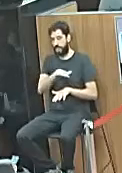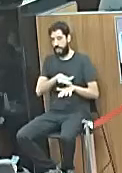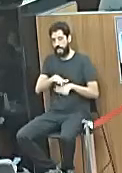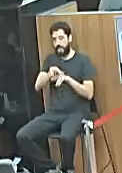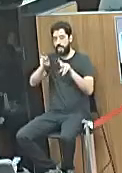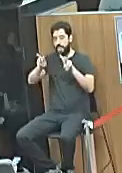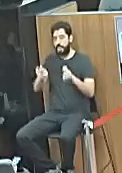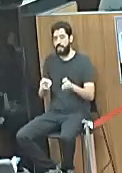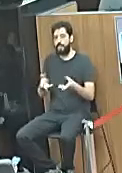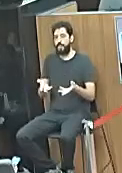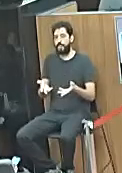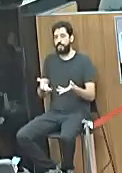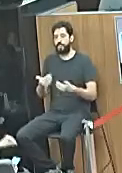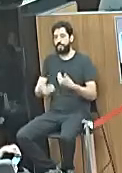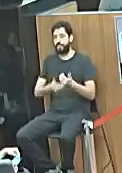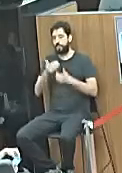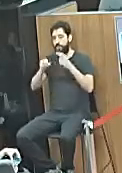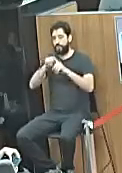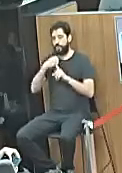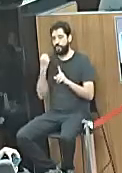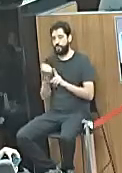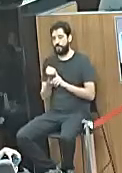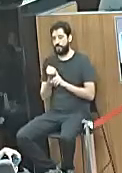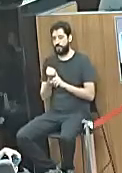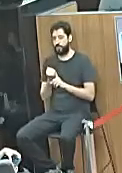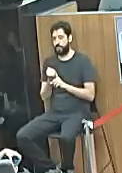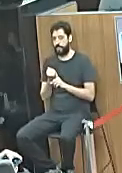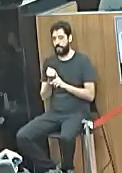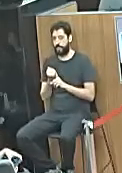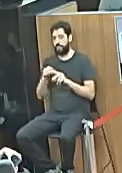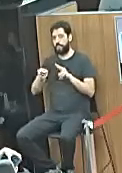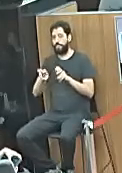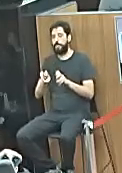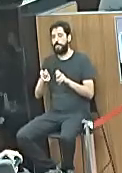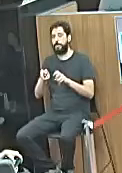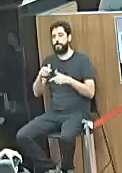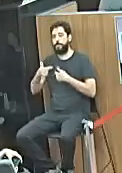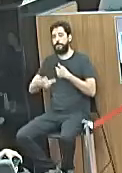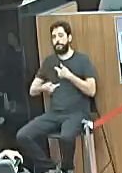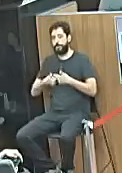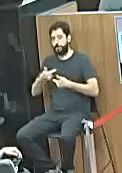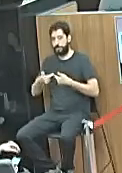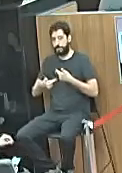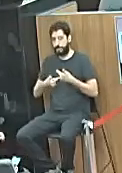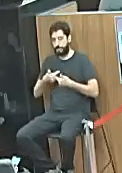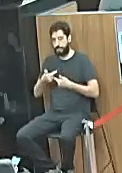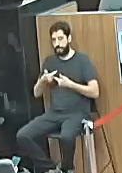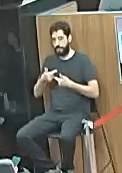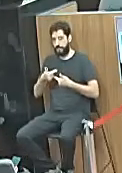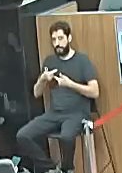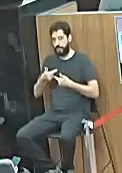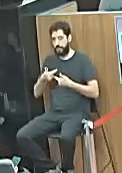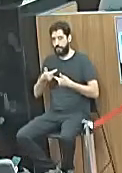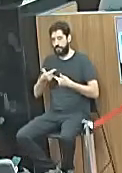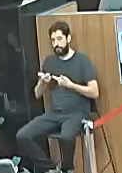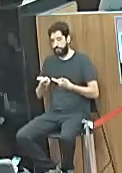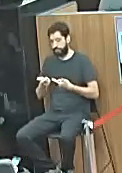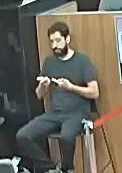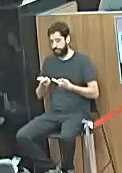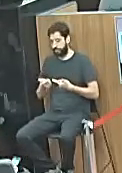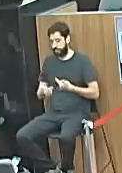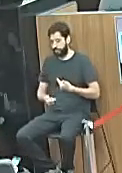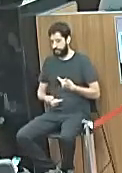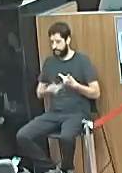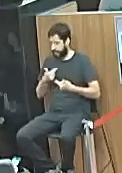temática desenvolvimento social com o tema trabalho e emprego e renda